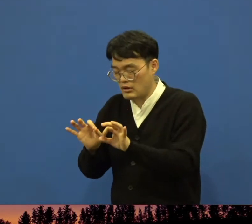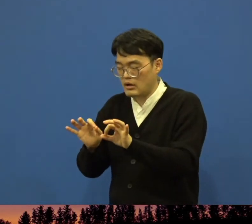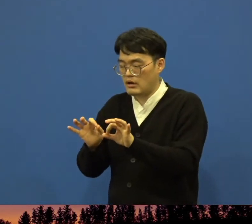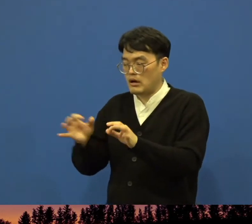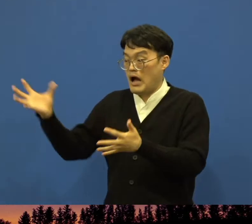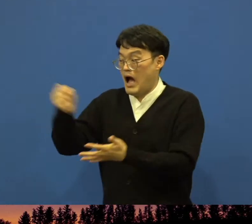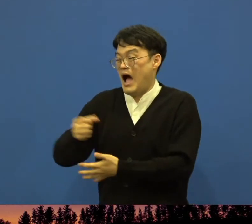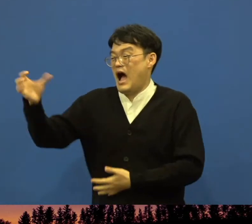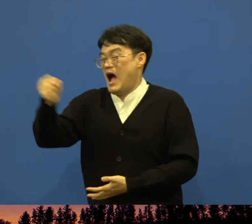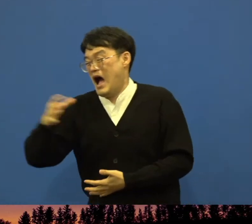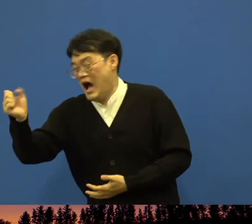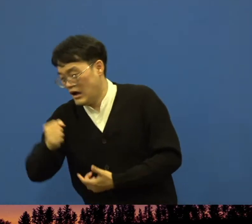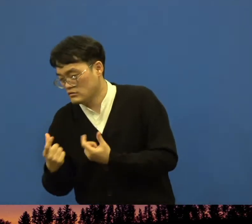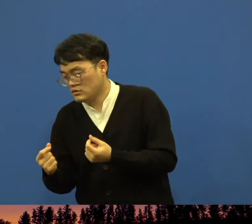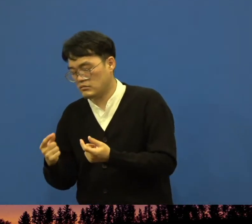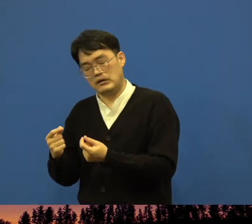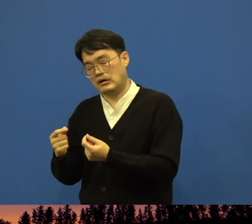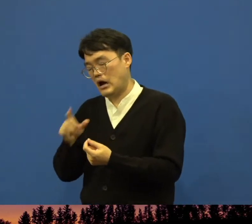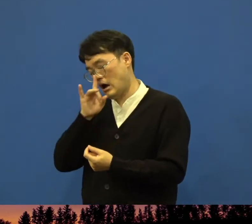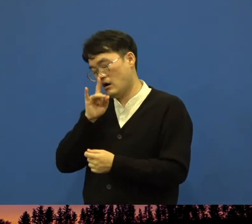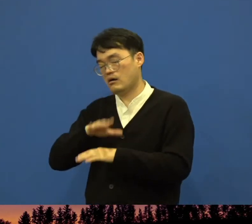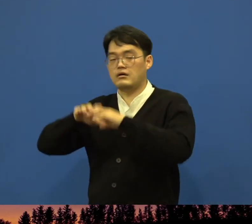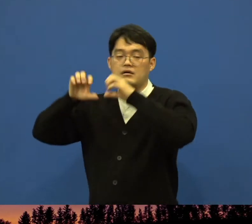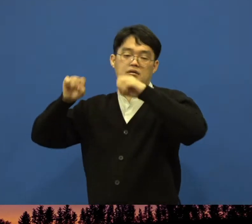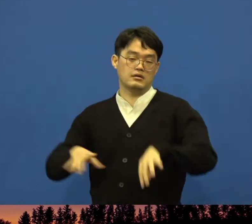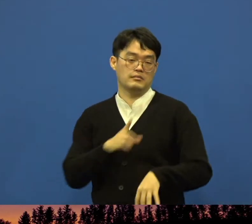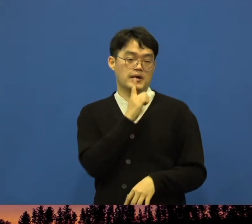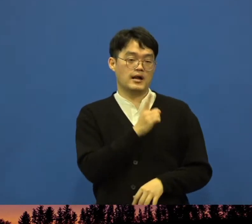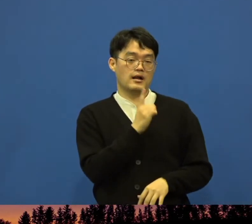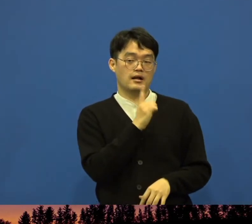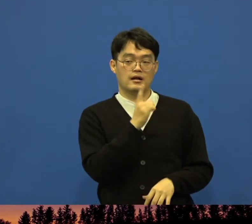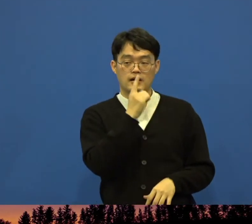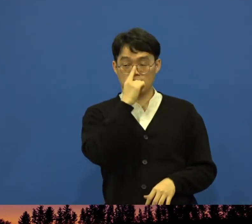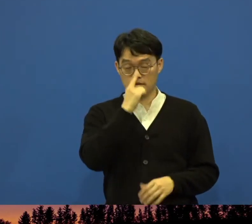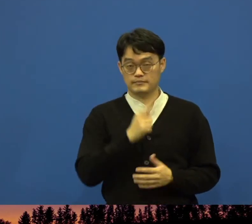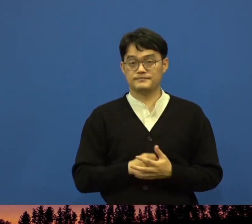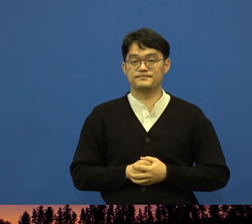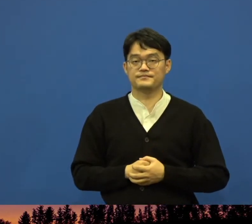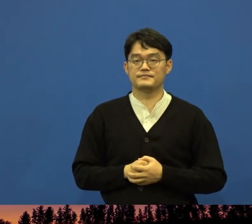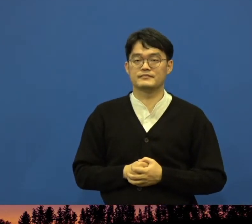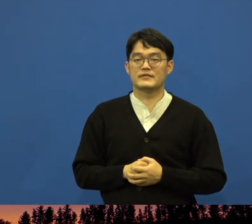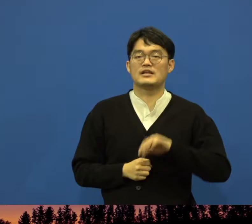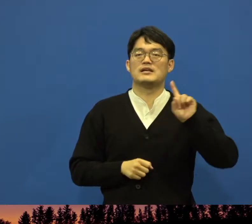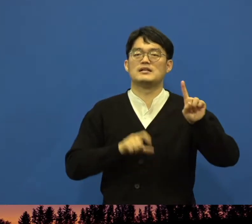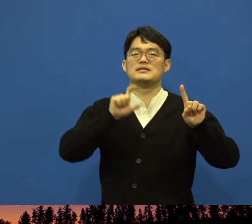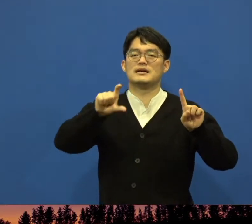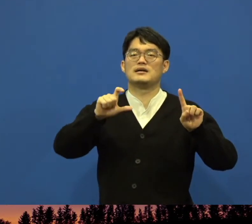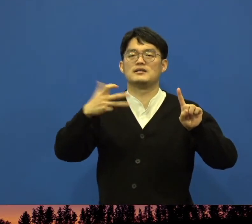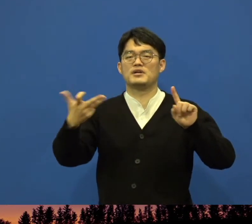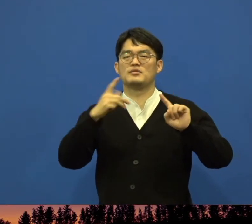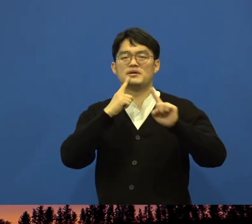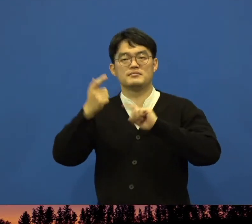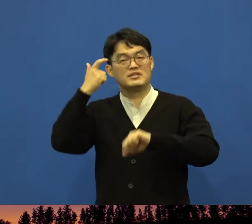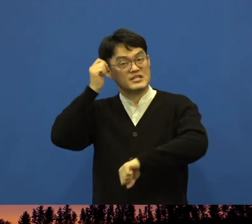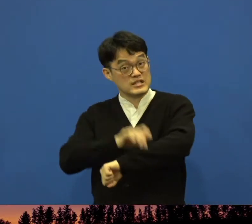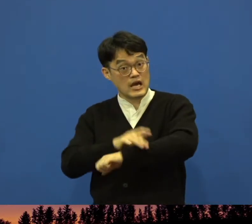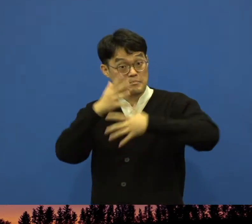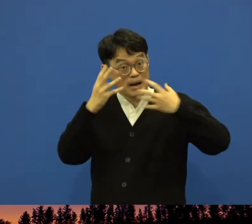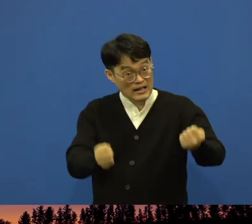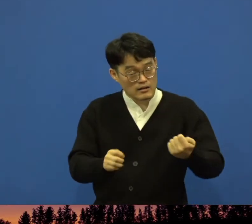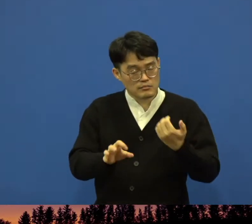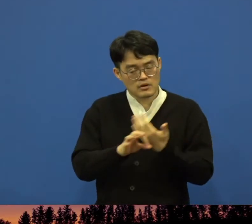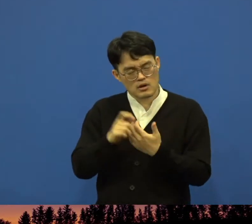18절에 1장 18절에 결론을 그렇게 얘기해요. 지혜가 많으면 번뇌도 많으니 지식을 더하는